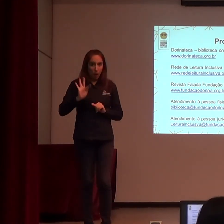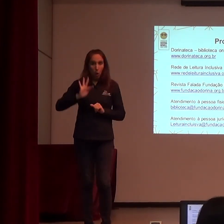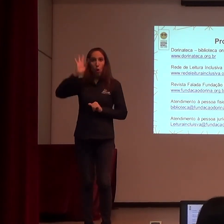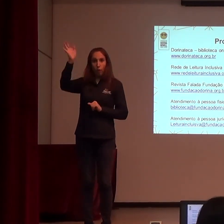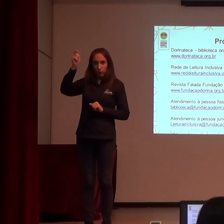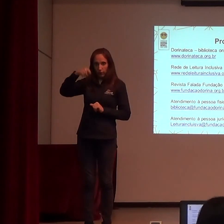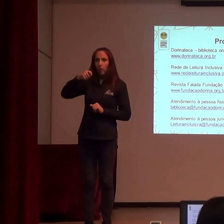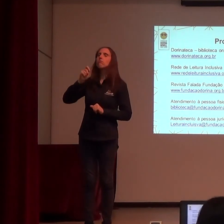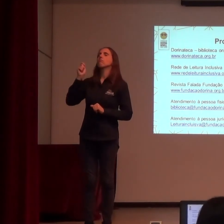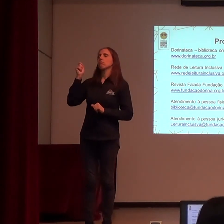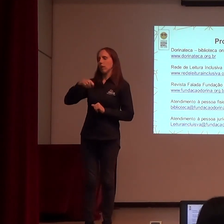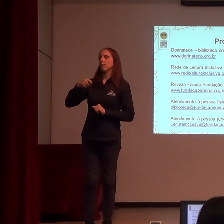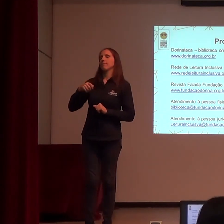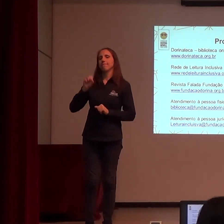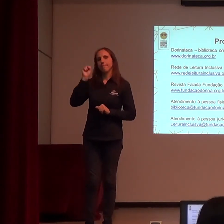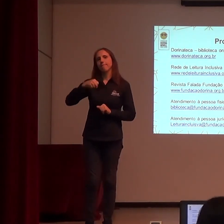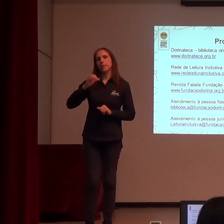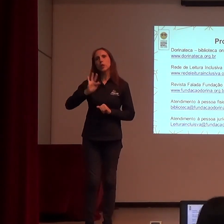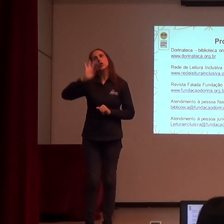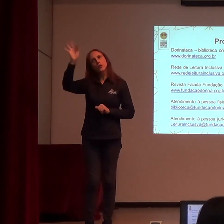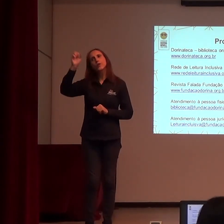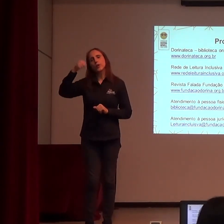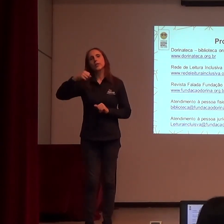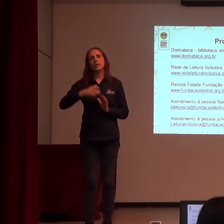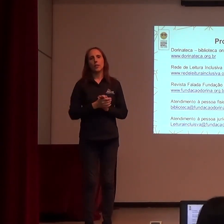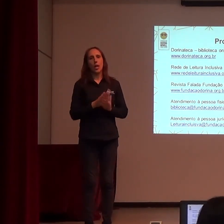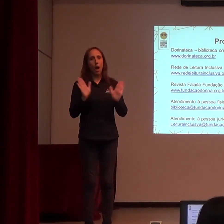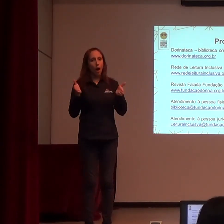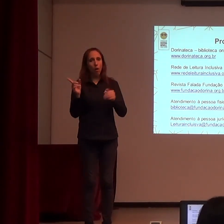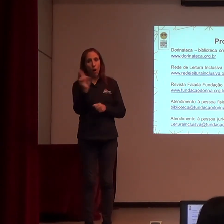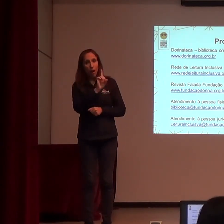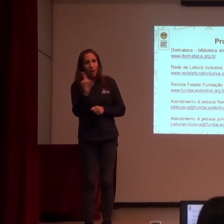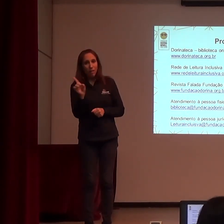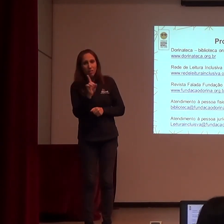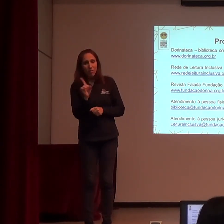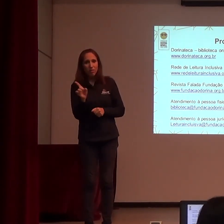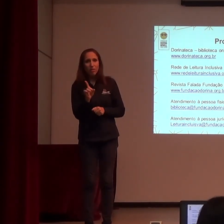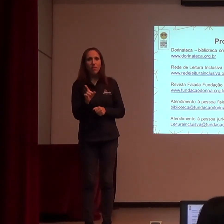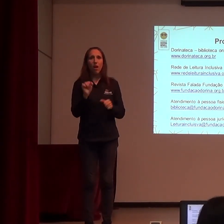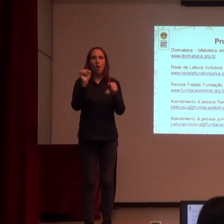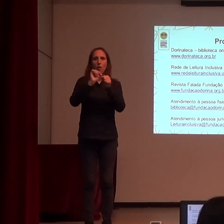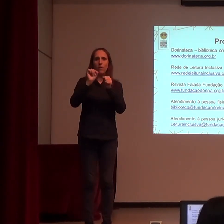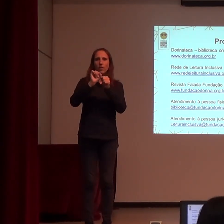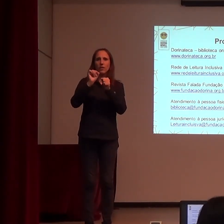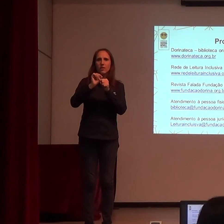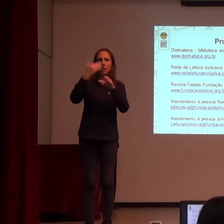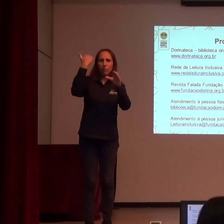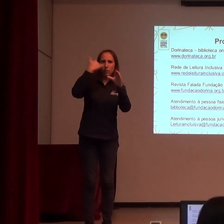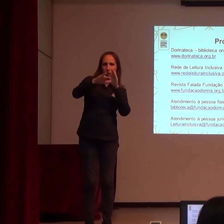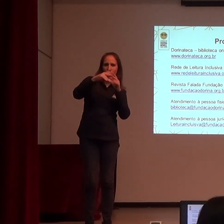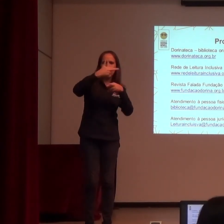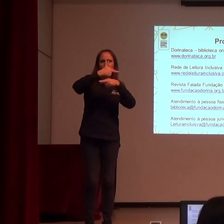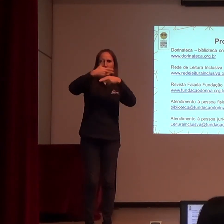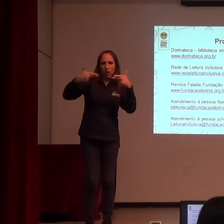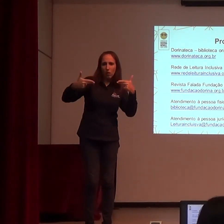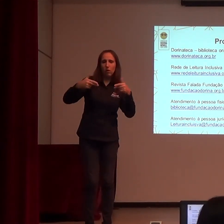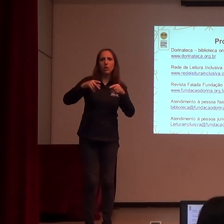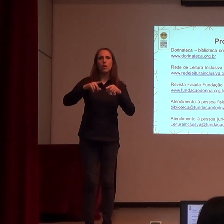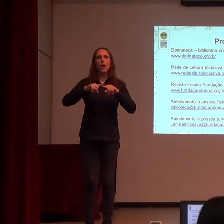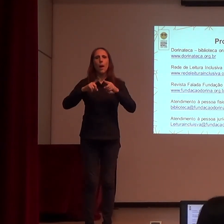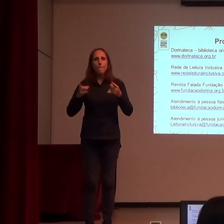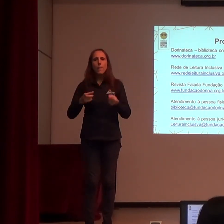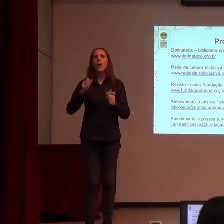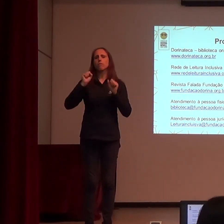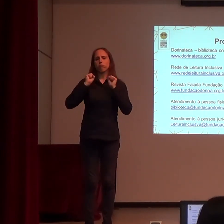Poderá. A gente não consegue mais voltar àquela parte de fazer os envios, né? Mas o de